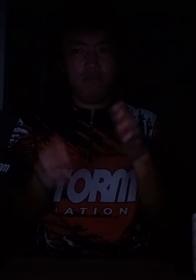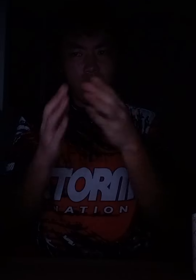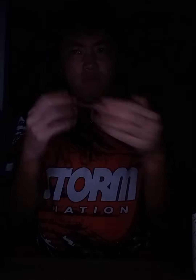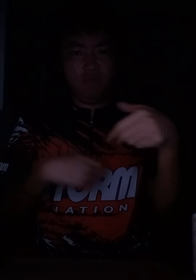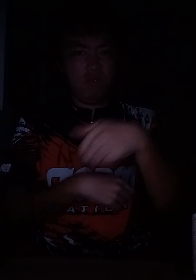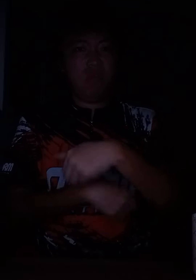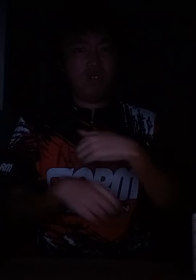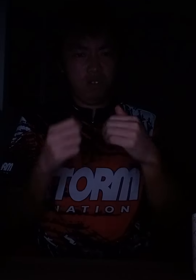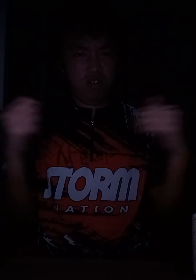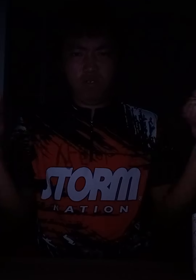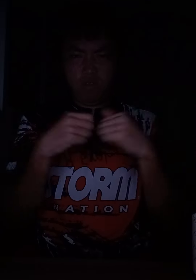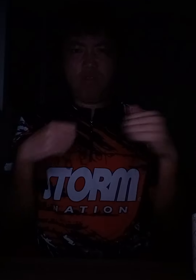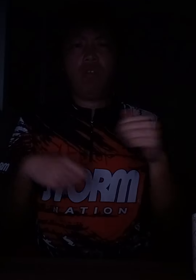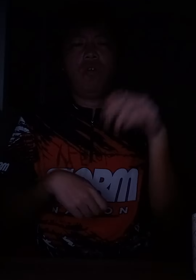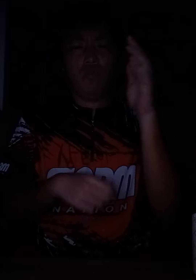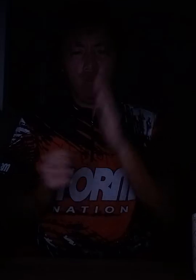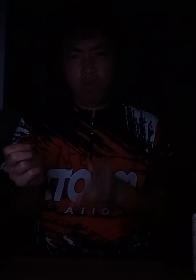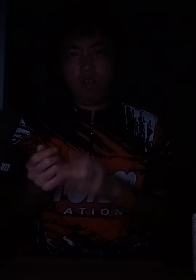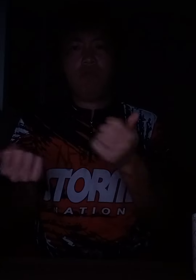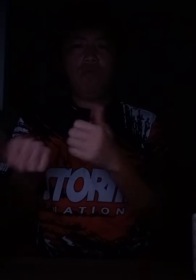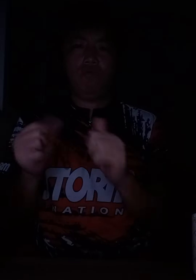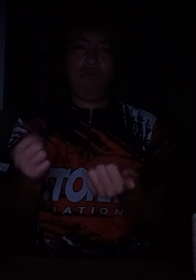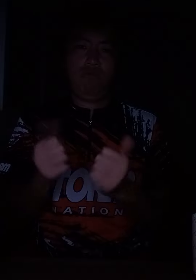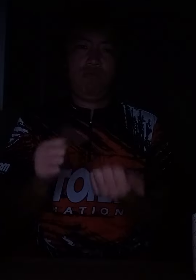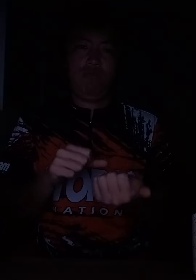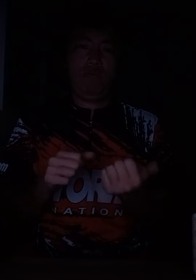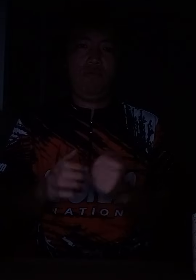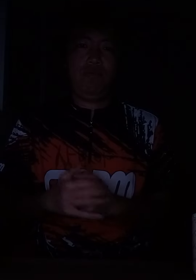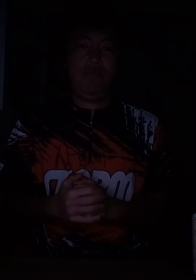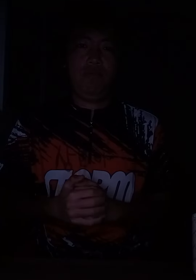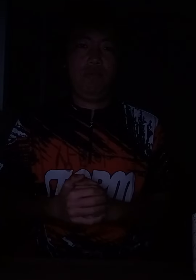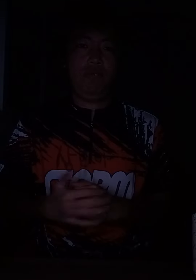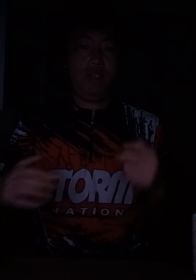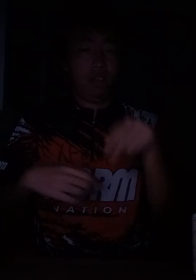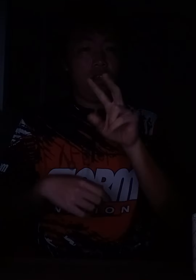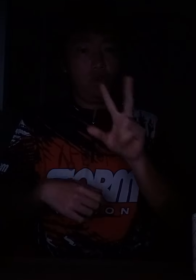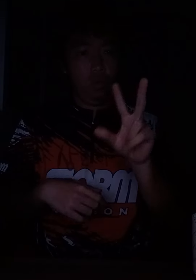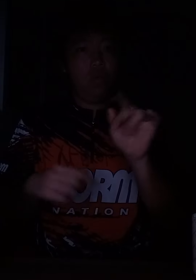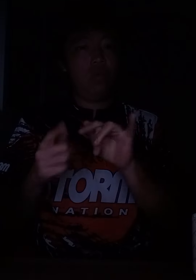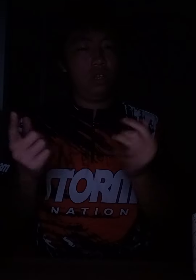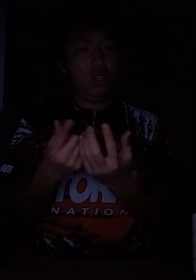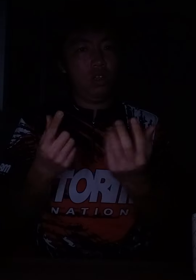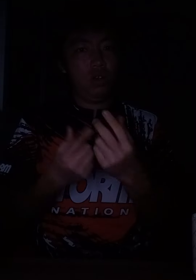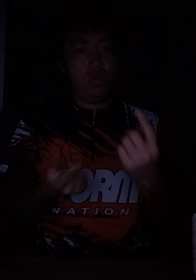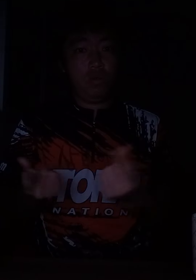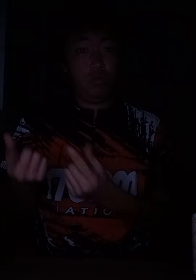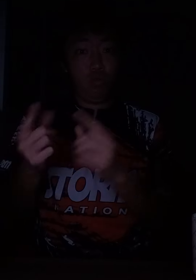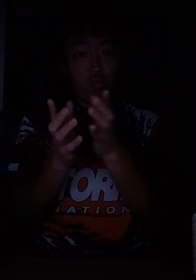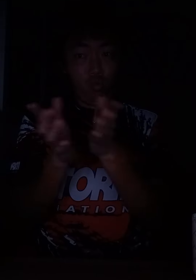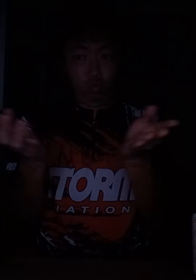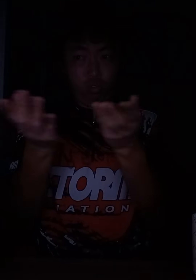씨가 기관차에 치여 병원으로 옮겼지만 숨졌습니다. 오늘 오전 3시쯤 목포시 대양동 아패대교 인근